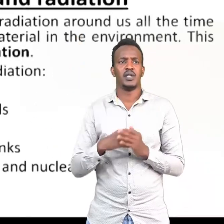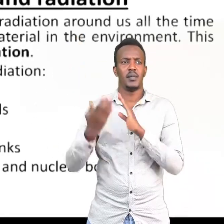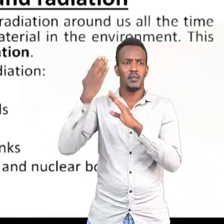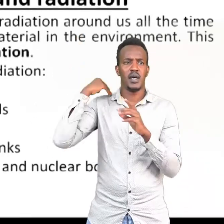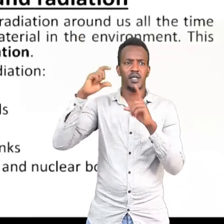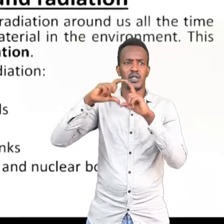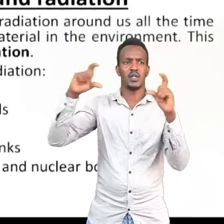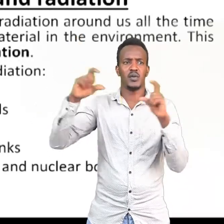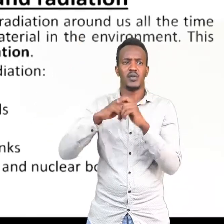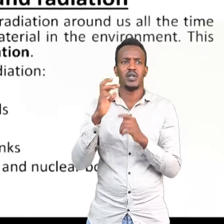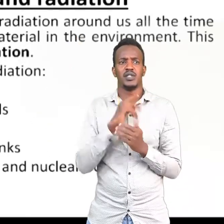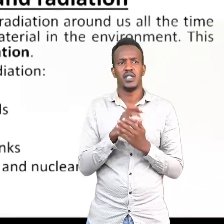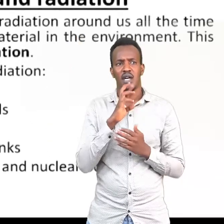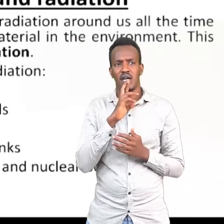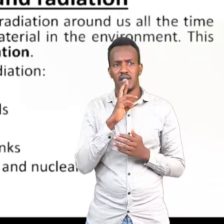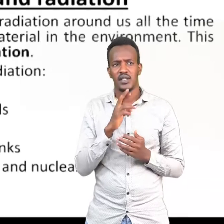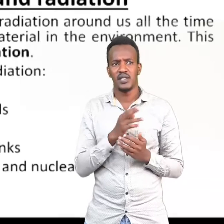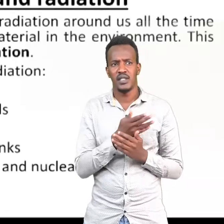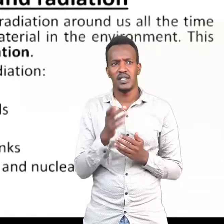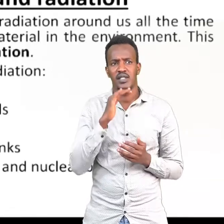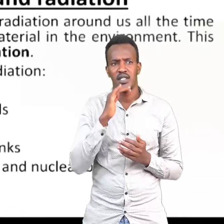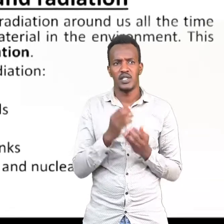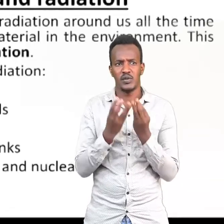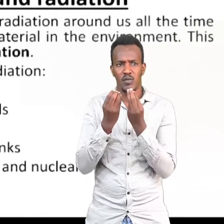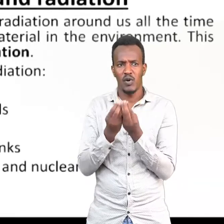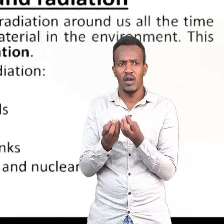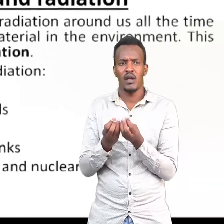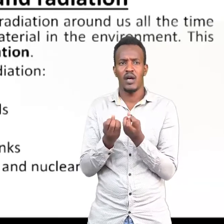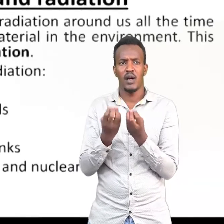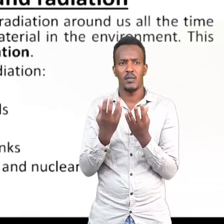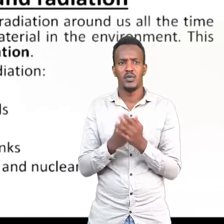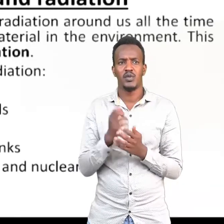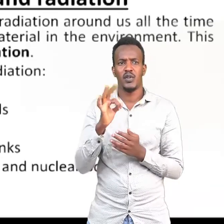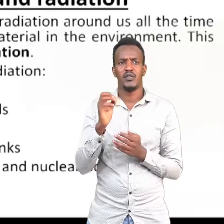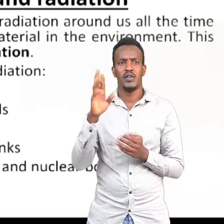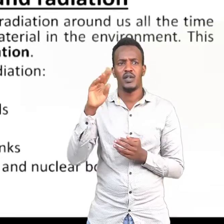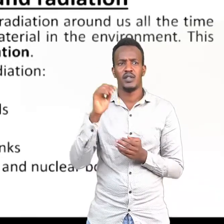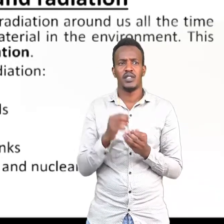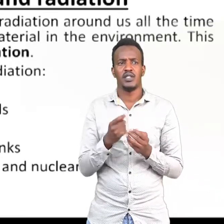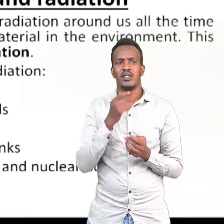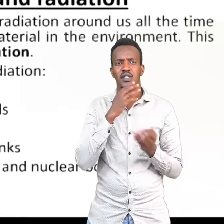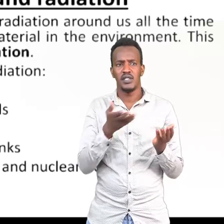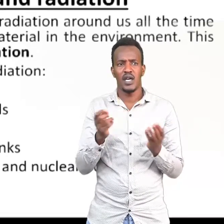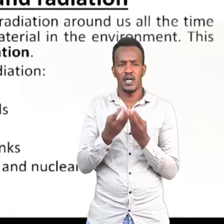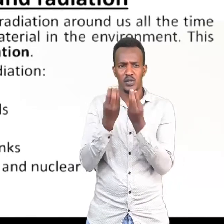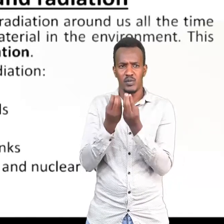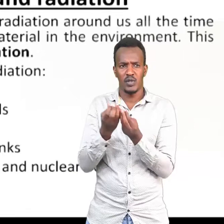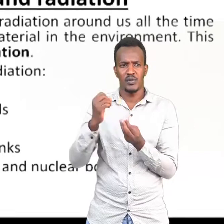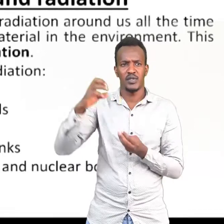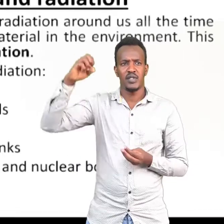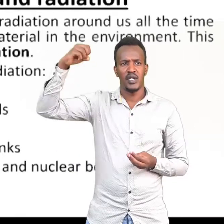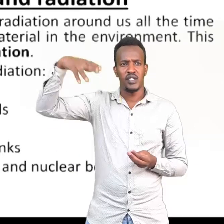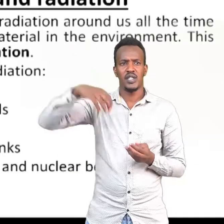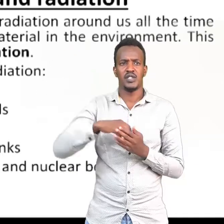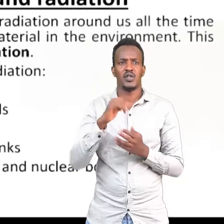radiationka markaasi inagu xeeran amase markaasi waxa weeyaan markaasi ka jira dhulkan markaasi aynu ku noolnahay there is a small amount of radiation around us had